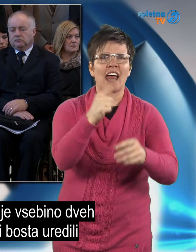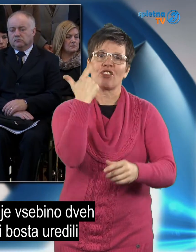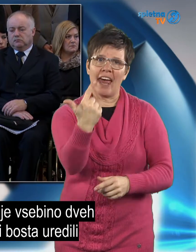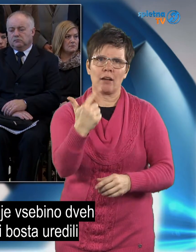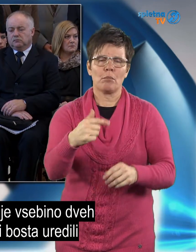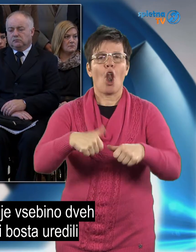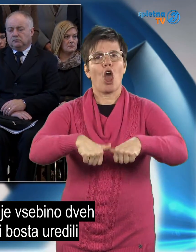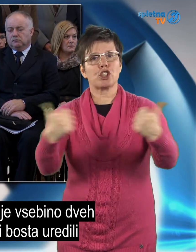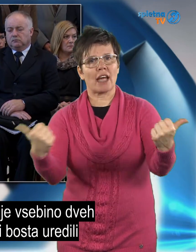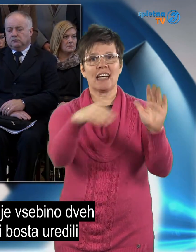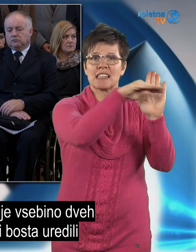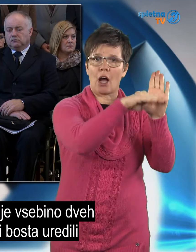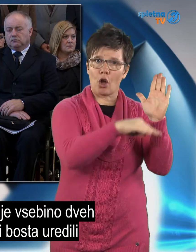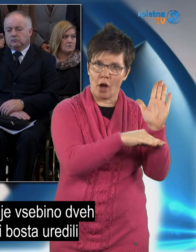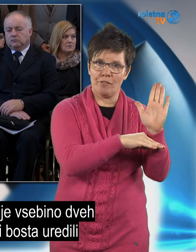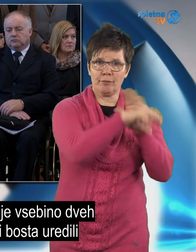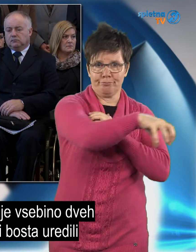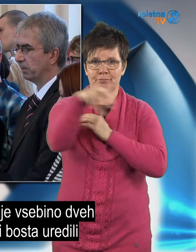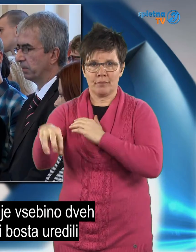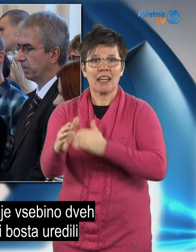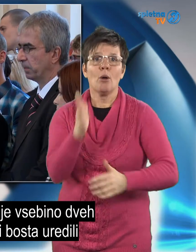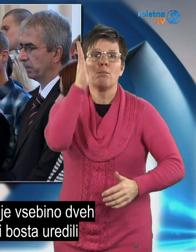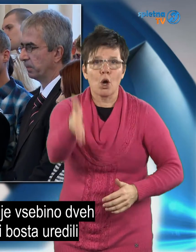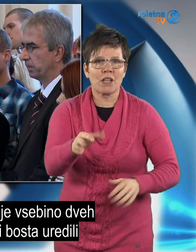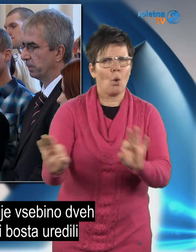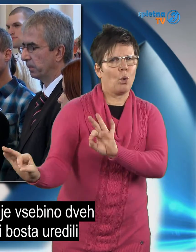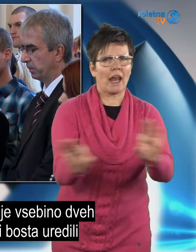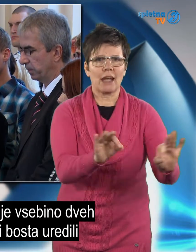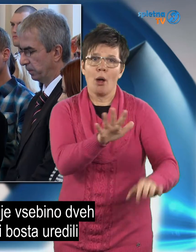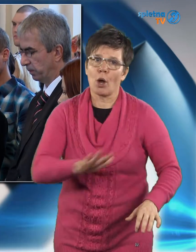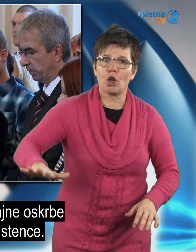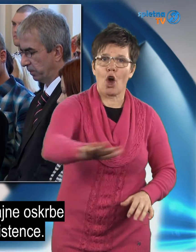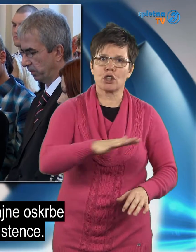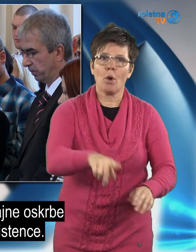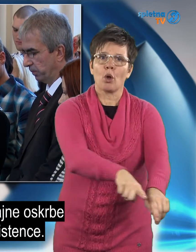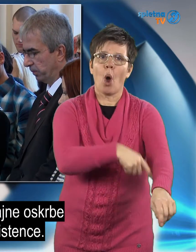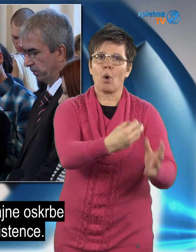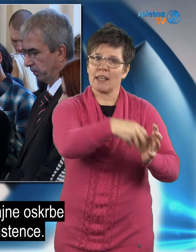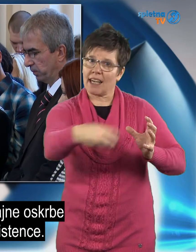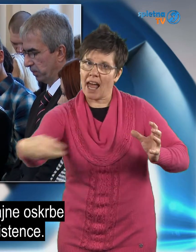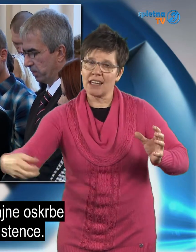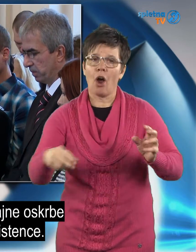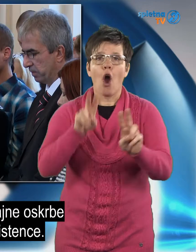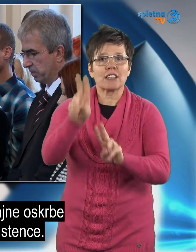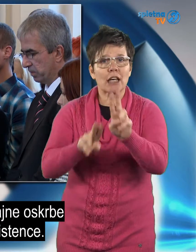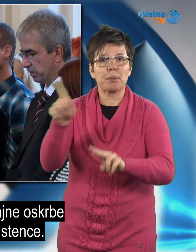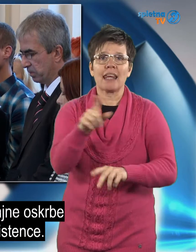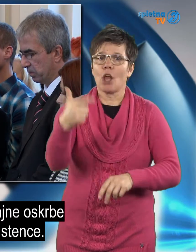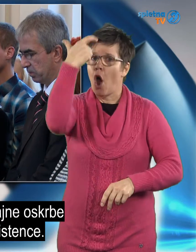ločenih zakonov, ki bosta uredili področji dolgotrajne oskrbe in osebne asistence.